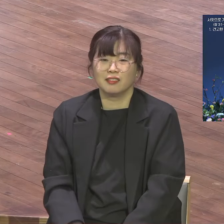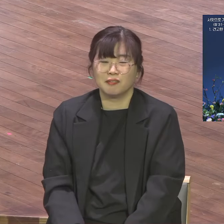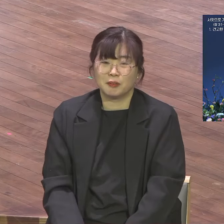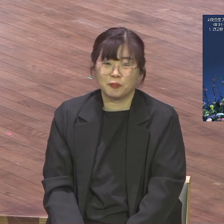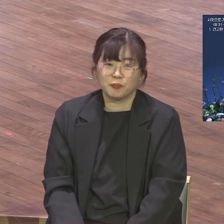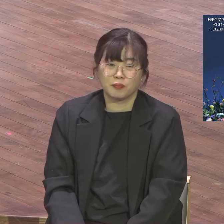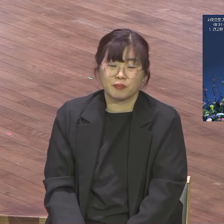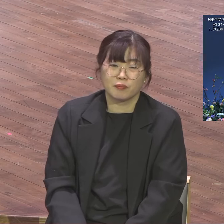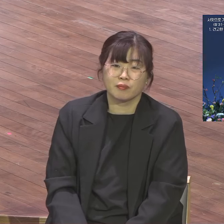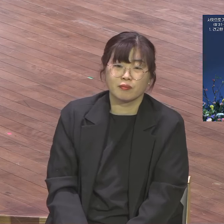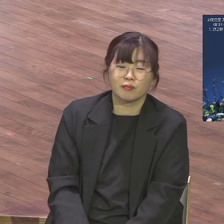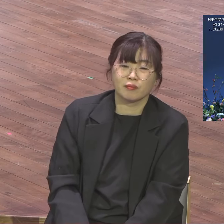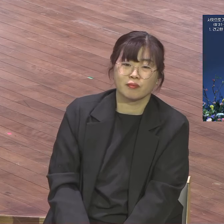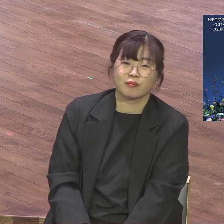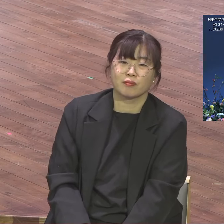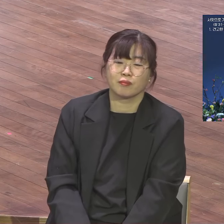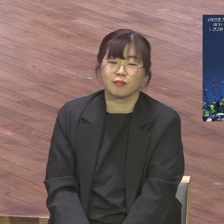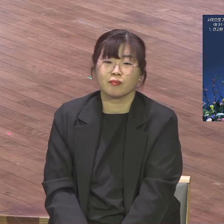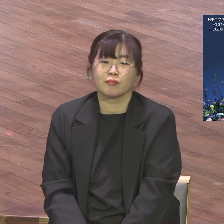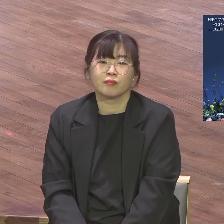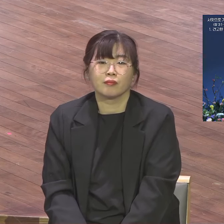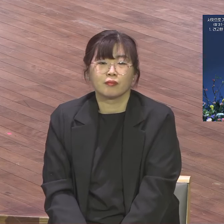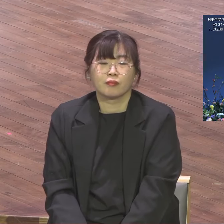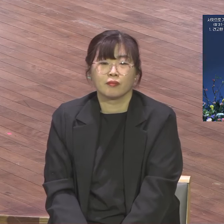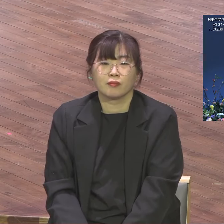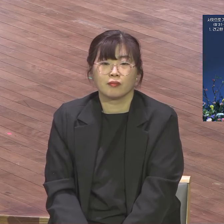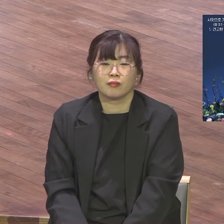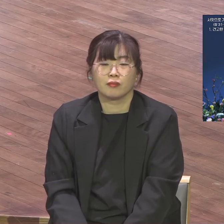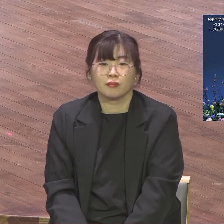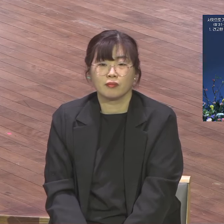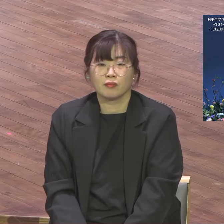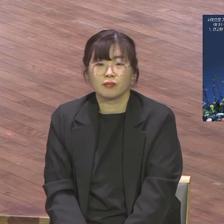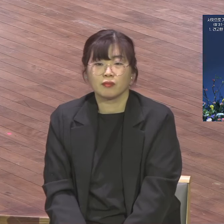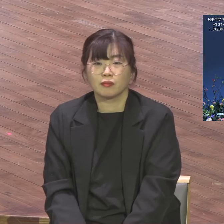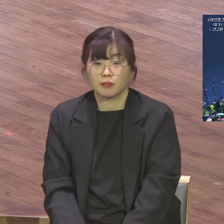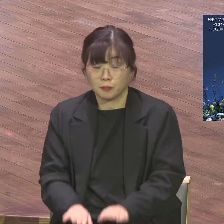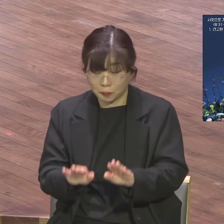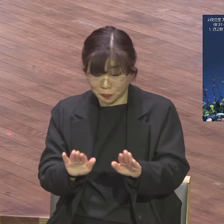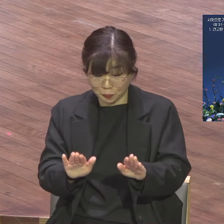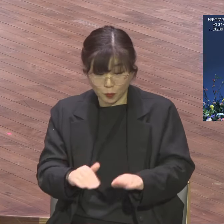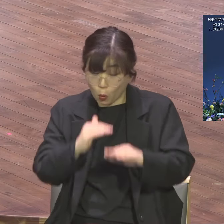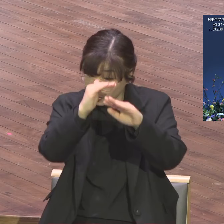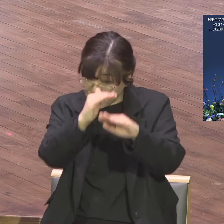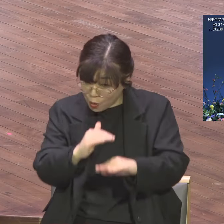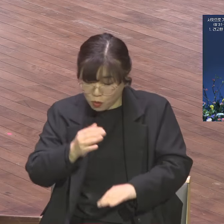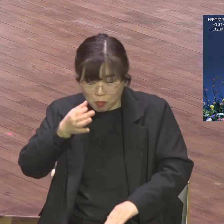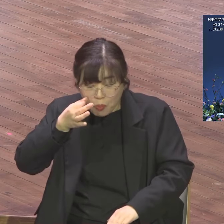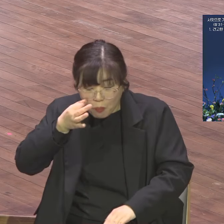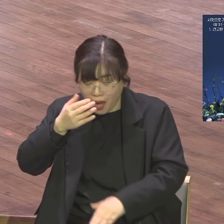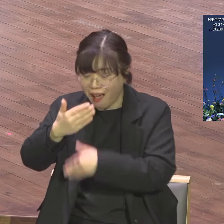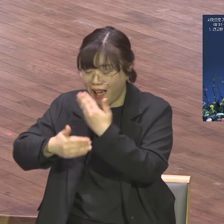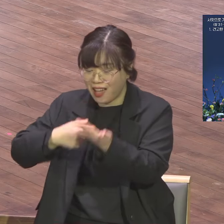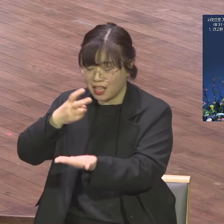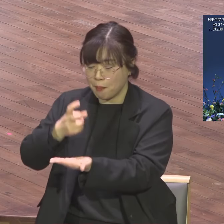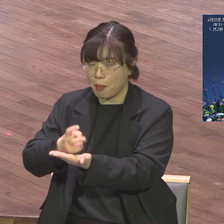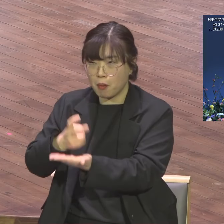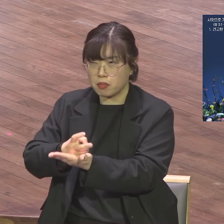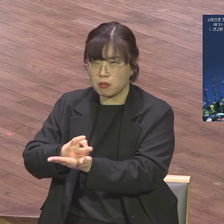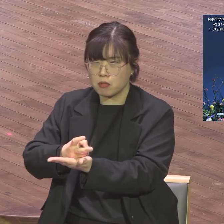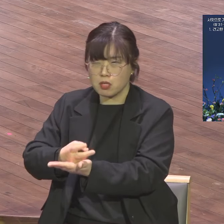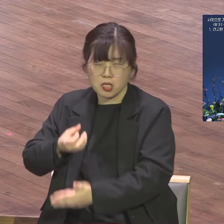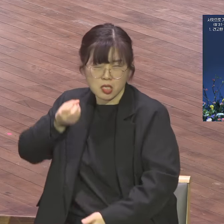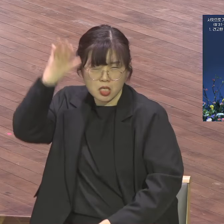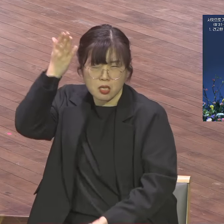말라고 말씀하신 것은요, 그만큼 우리가 하나님 말씀을 잘 잊어버린다는 거예요. 잊어버리지 말라.